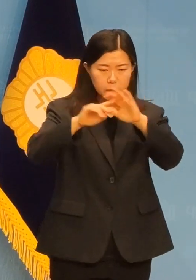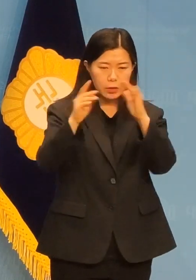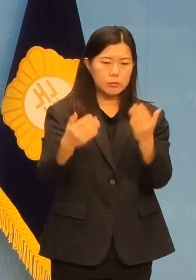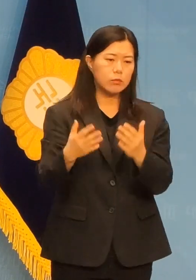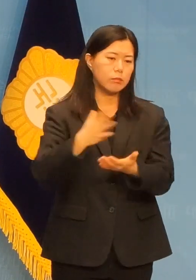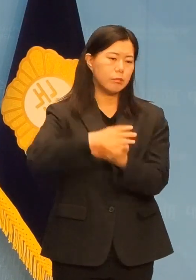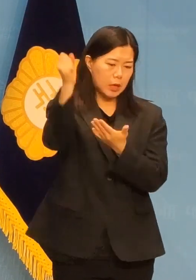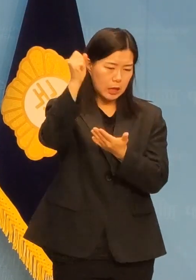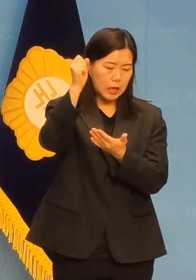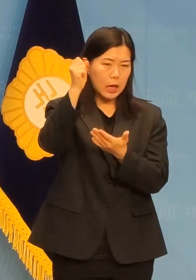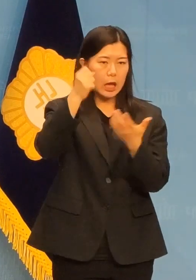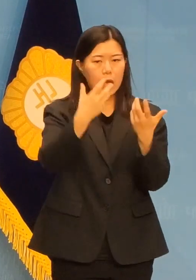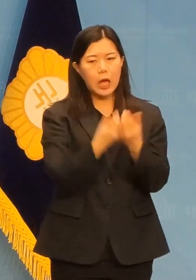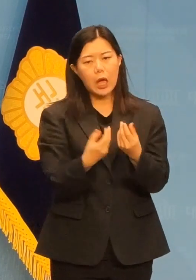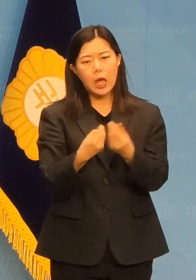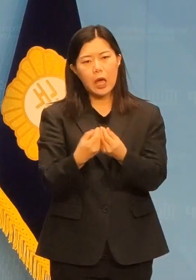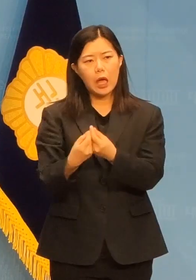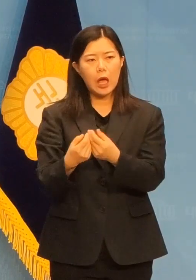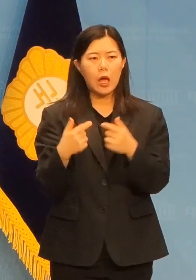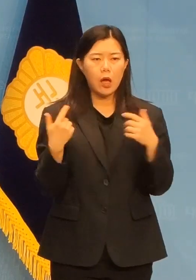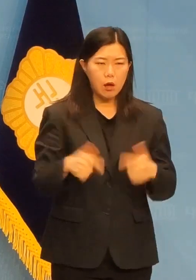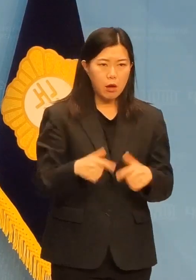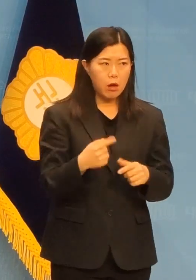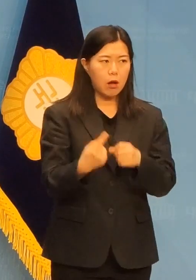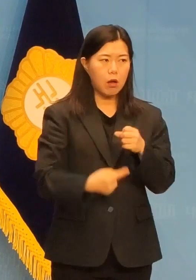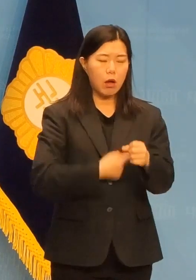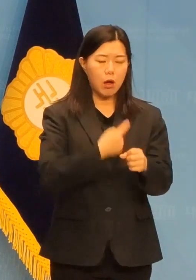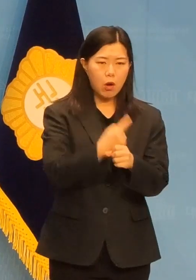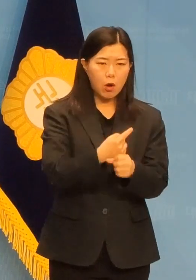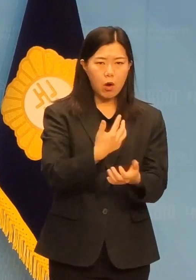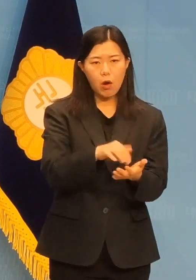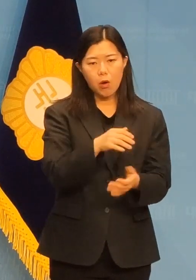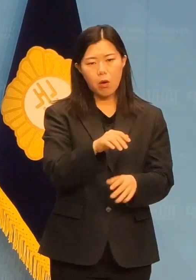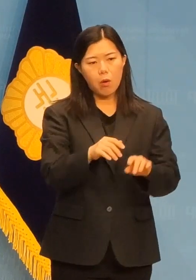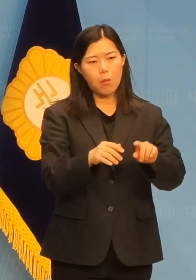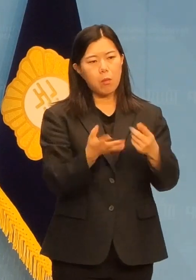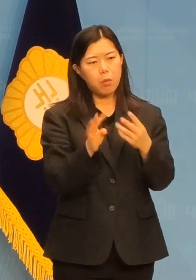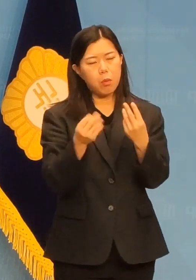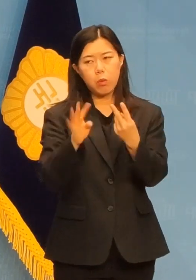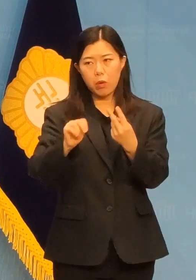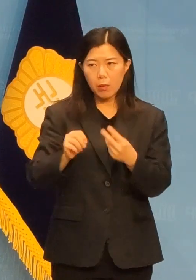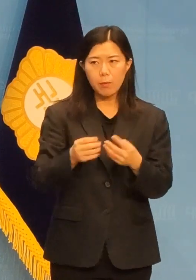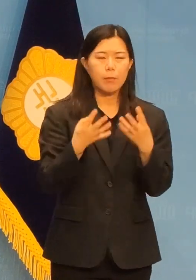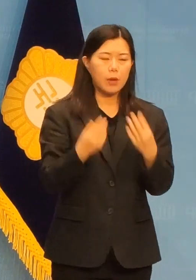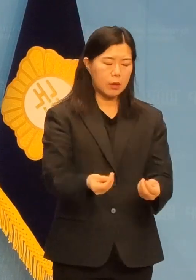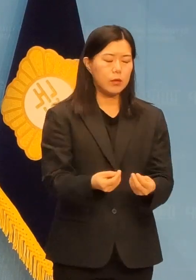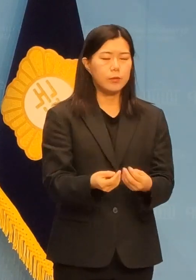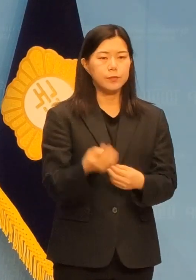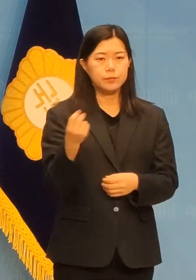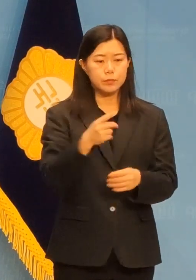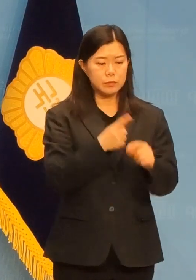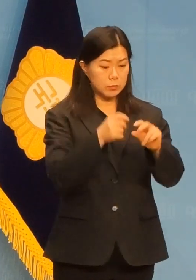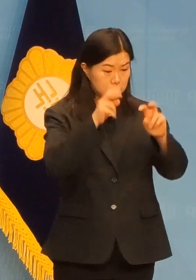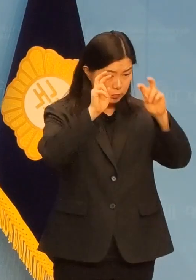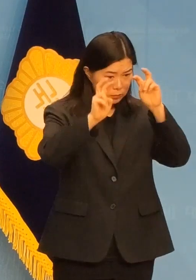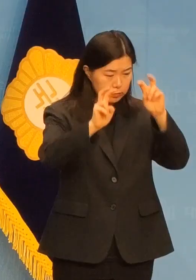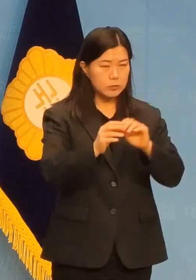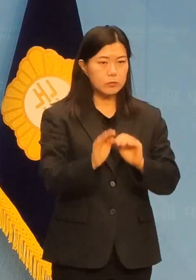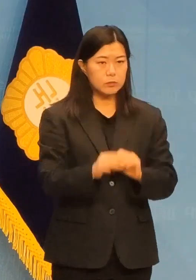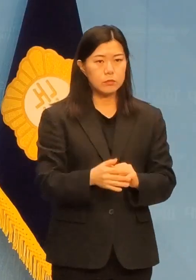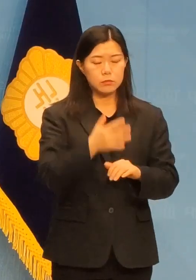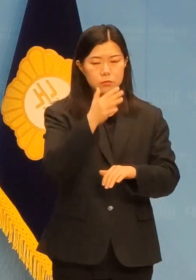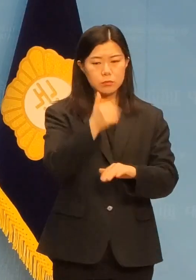뺏기는 사례들이 매년 수백 건씩 발생하고 있고 그로 인해서 중소기업들은